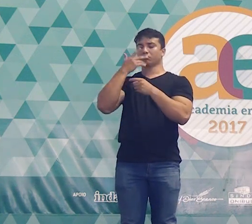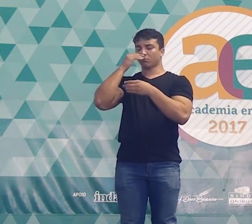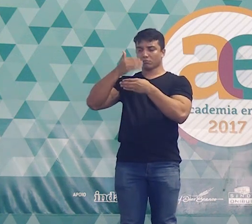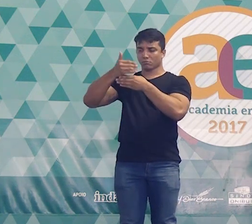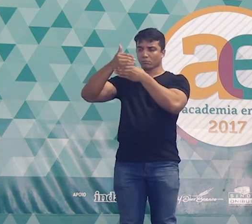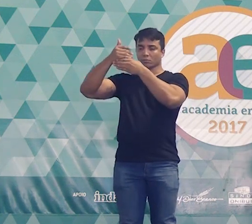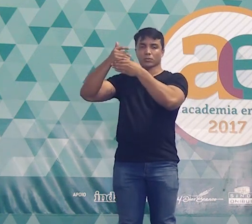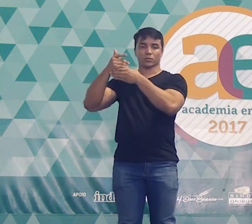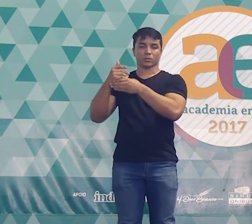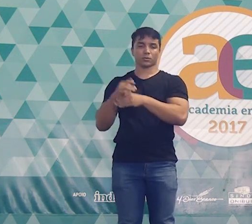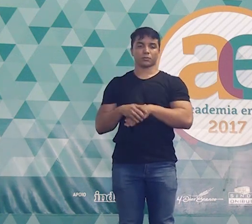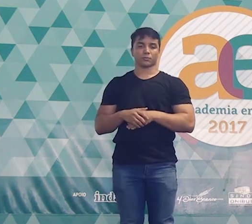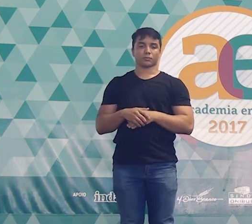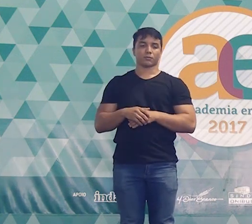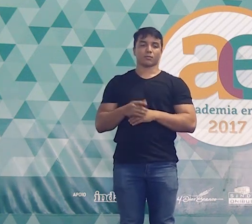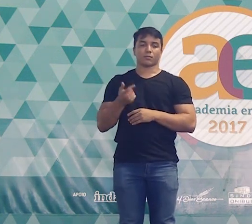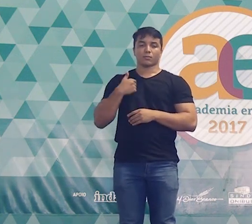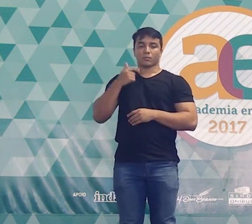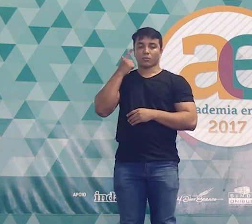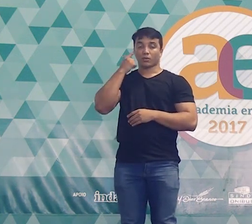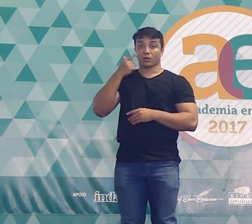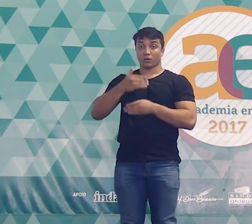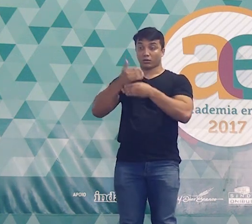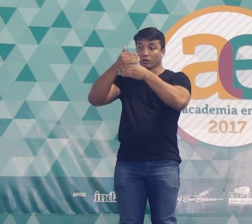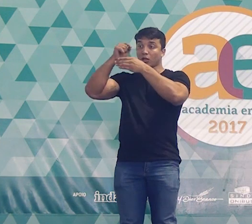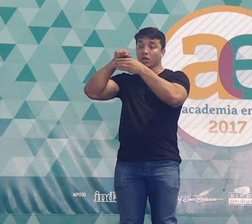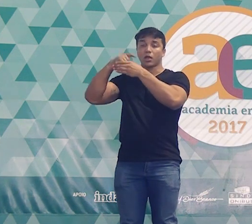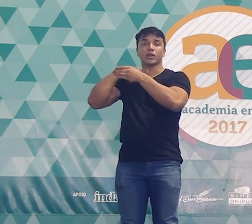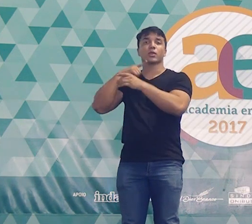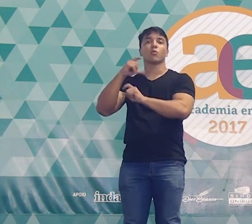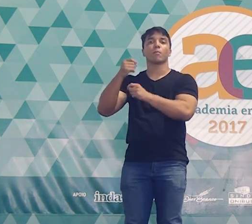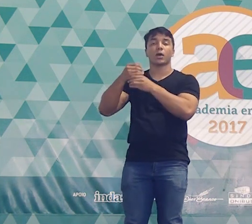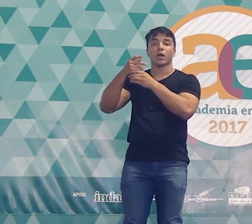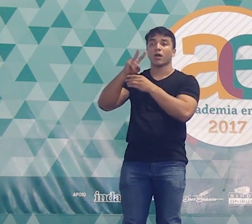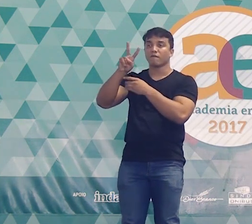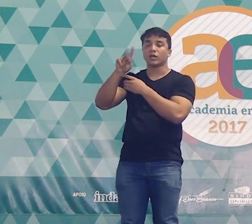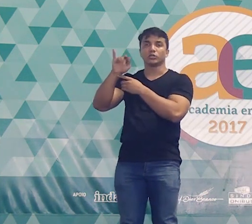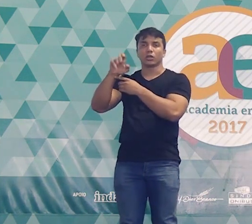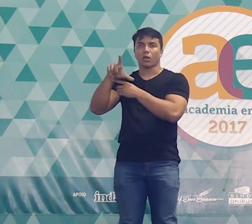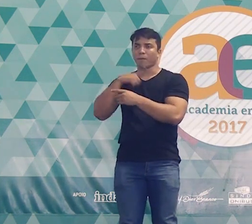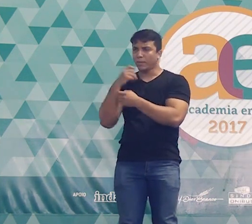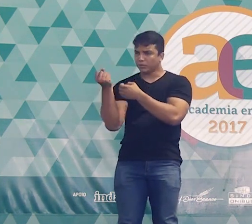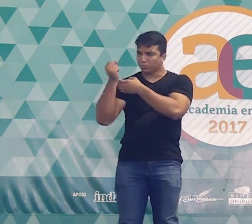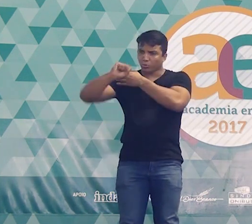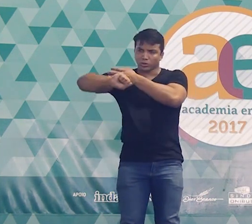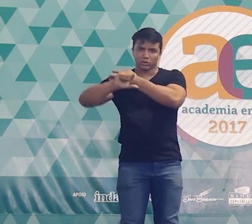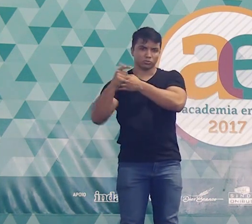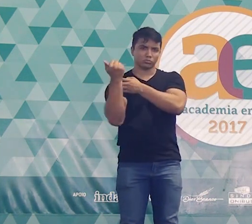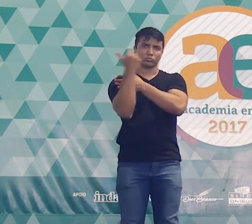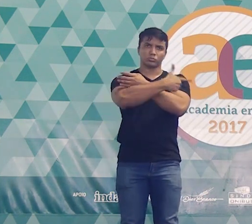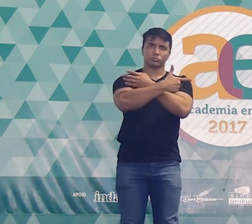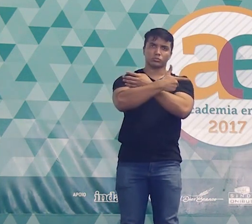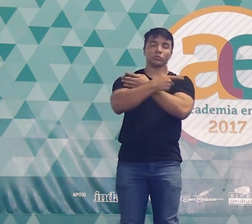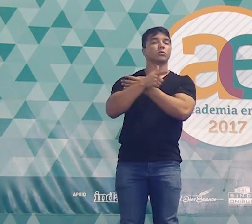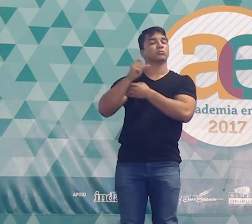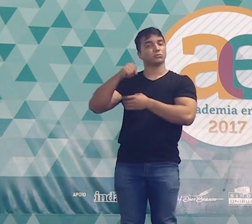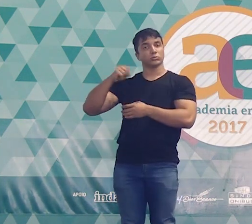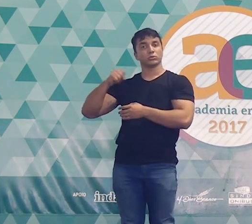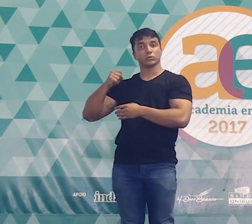não apresenta. Rodrigo, a célula vegetal, então, ela tem mais proteção do que uma célula animal?